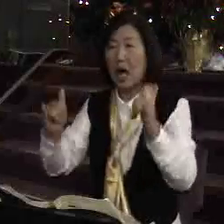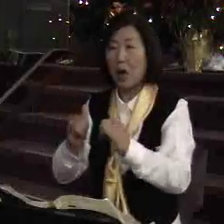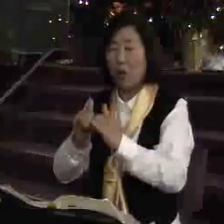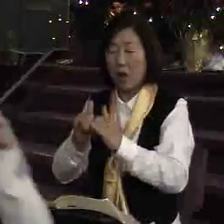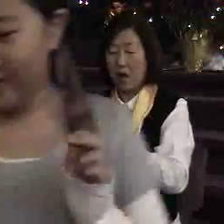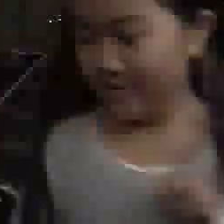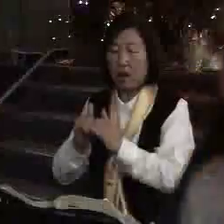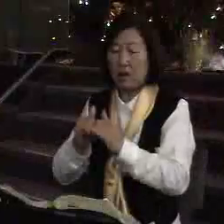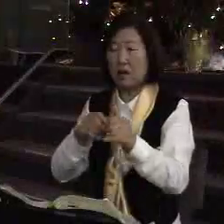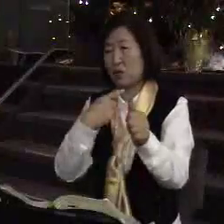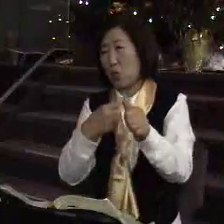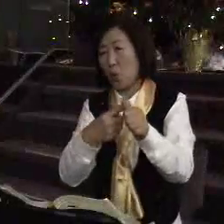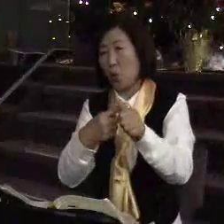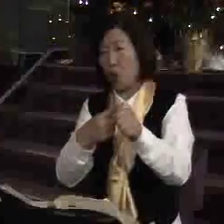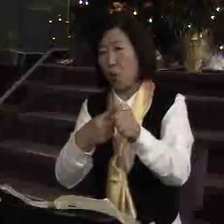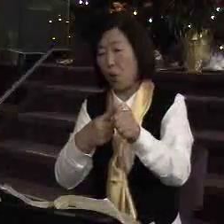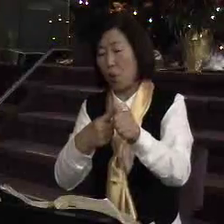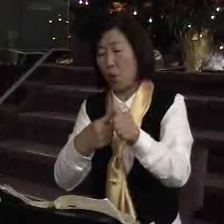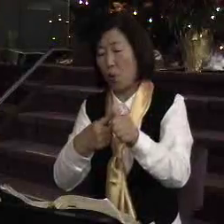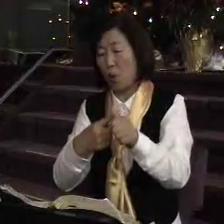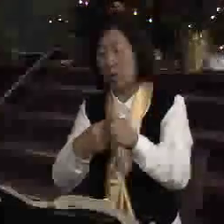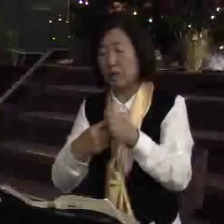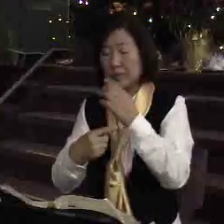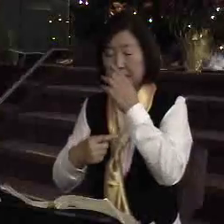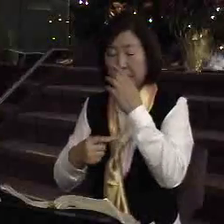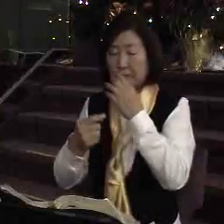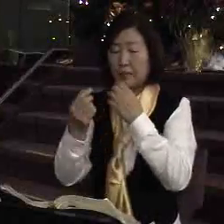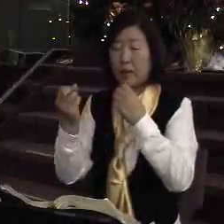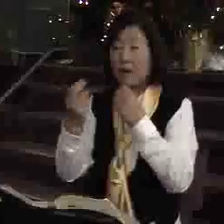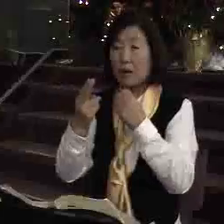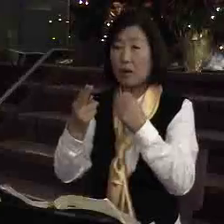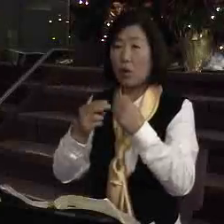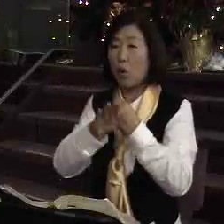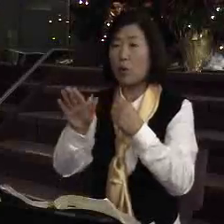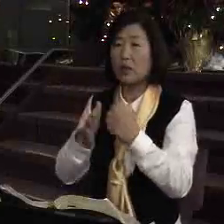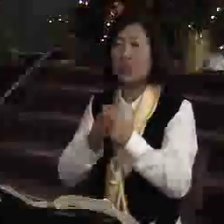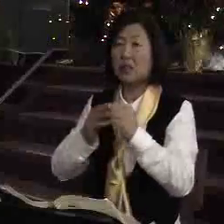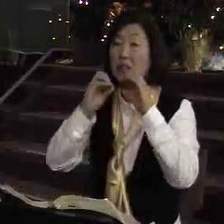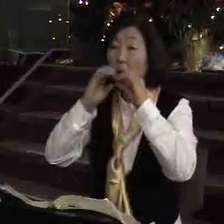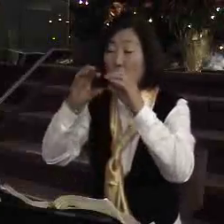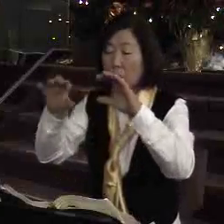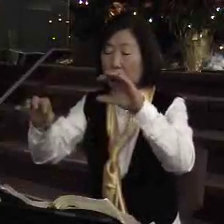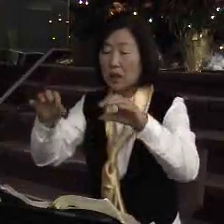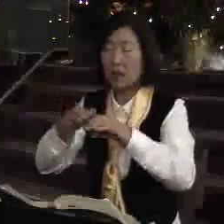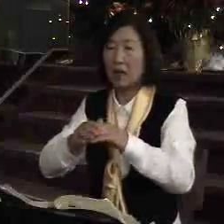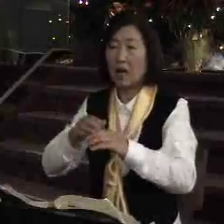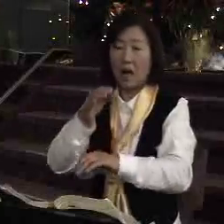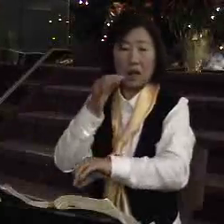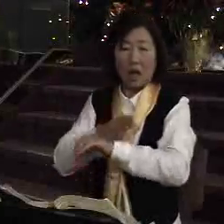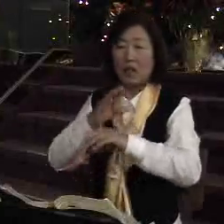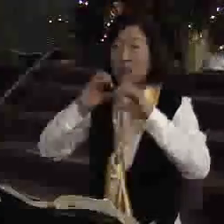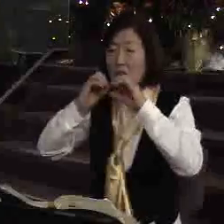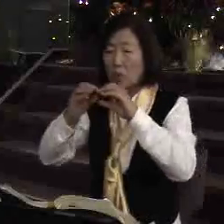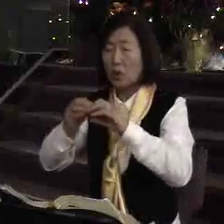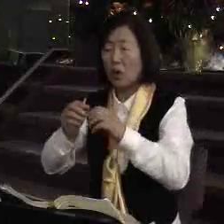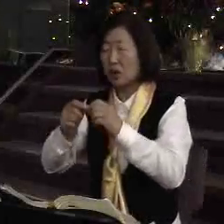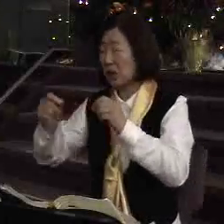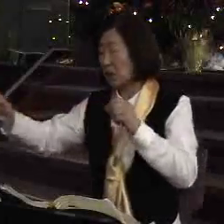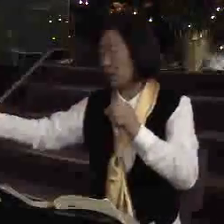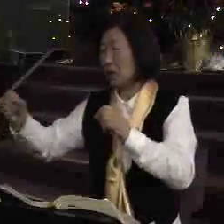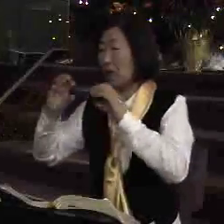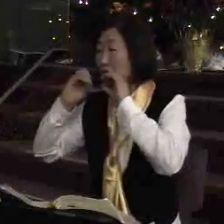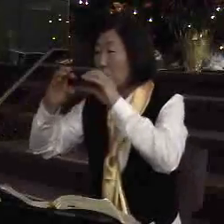내가 조롱을 받을 수밖에 없습니다. 그리고 우리가 선교지로 가면은 단기 선교를 가든 장기 선교를